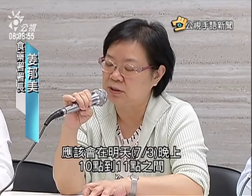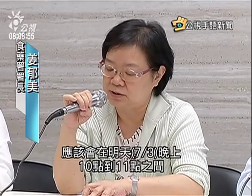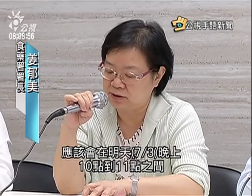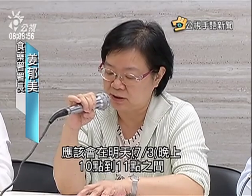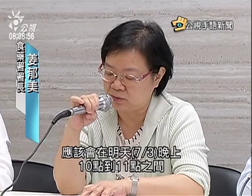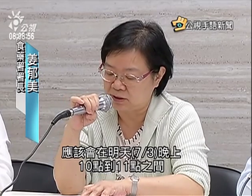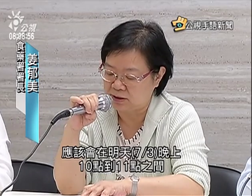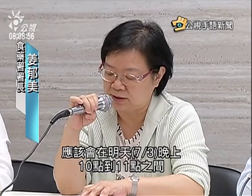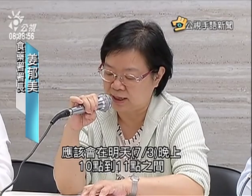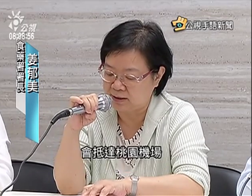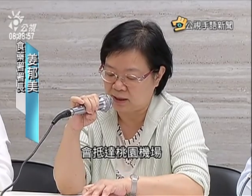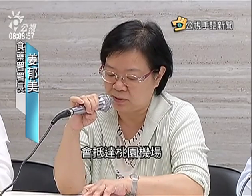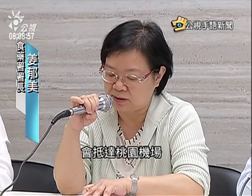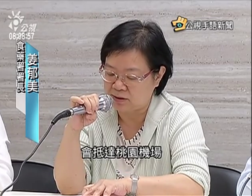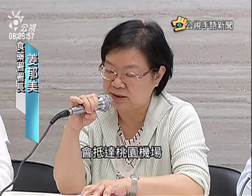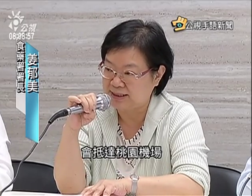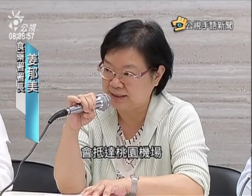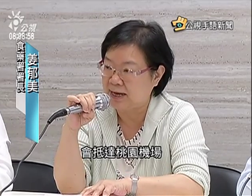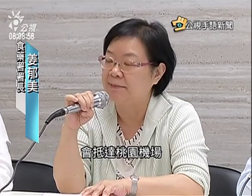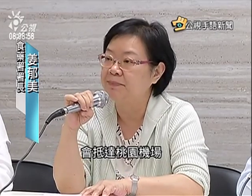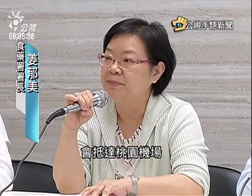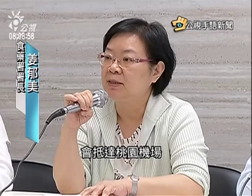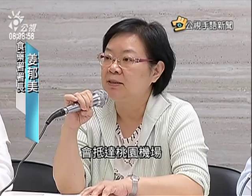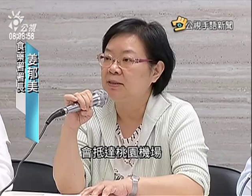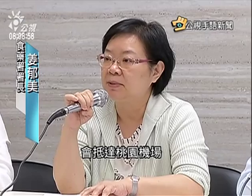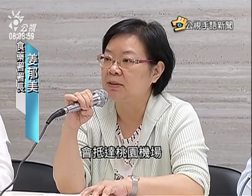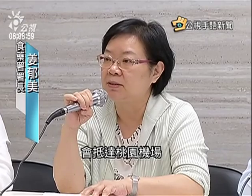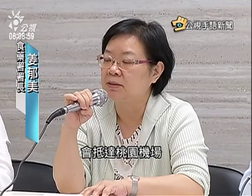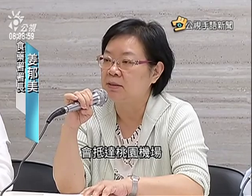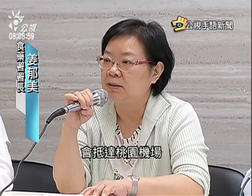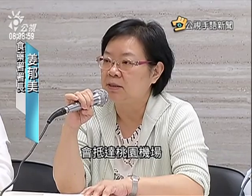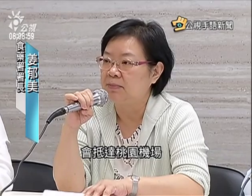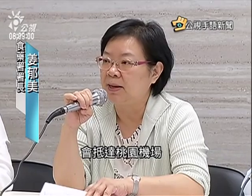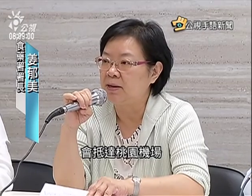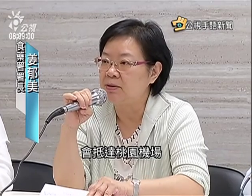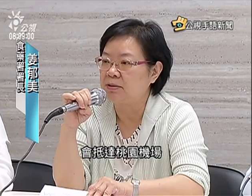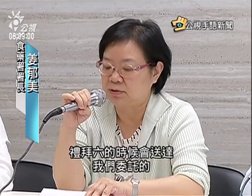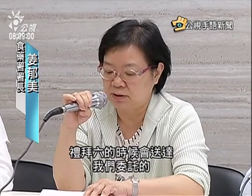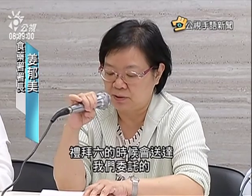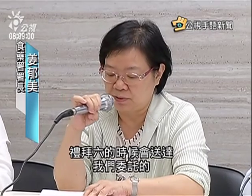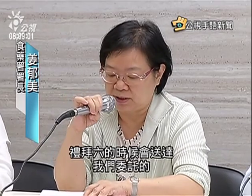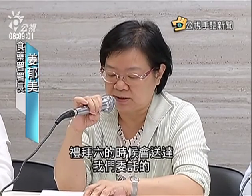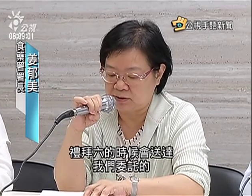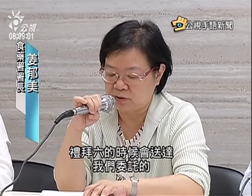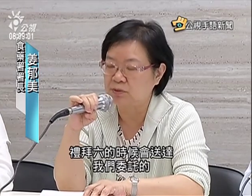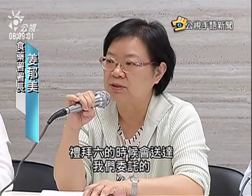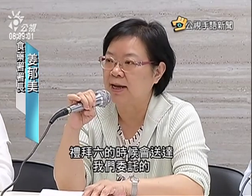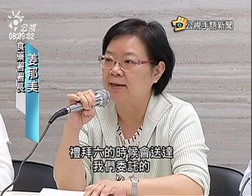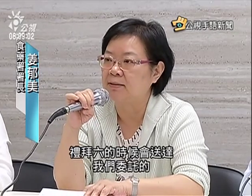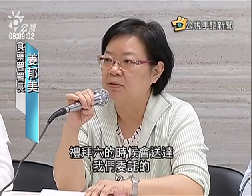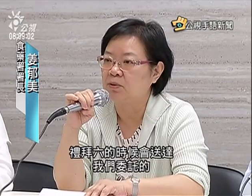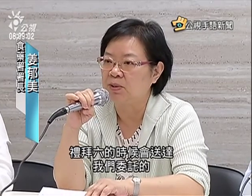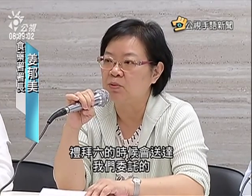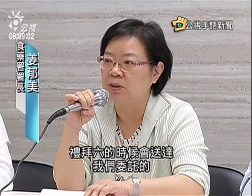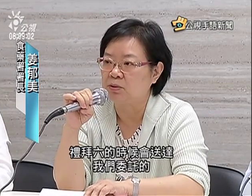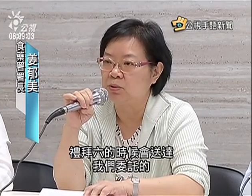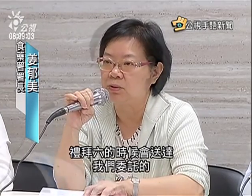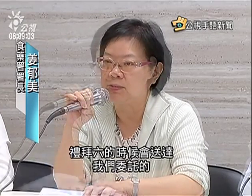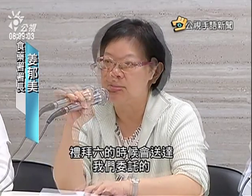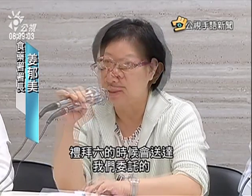10点到11点之间会抵达桃园机场，那么礼拜六的时候会送达我们委托的，它